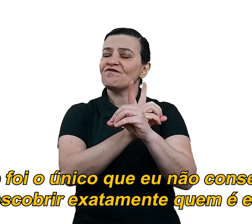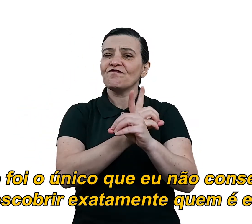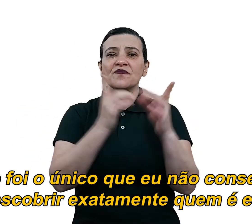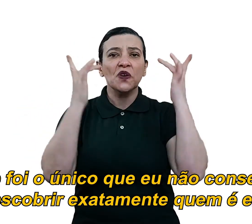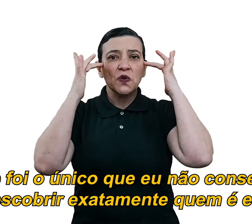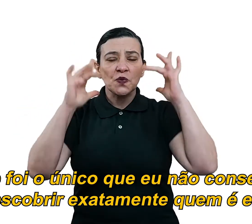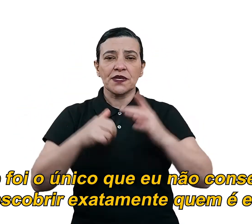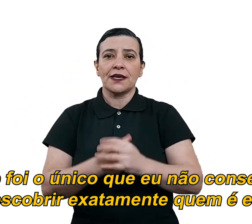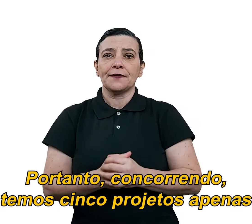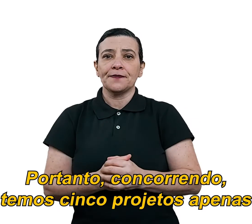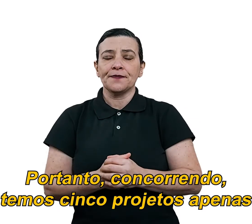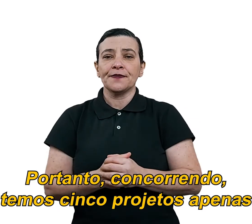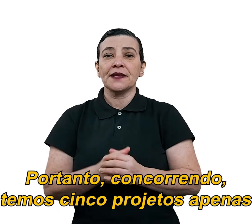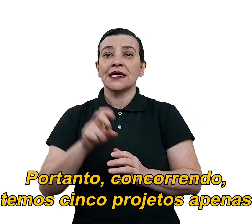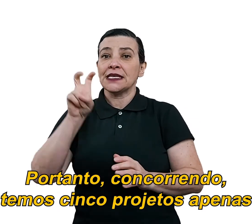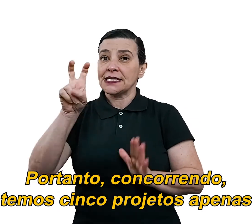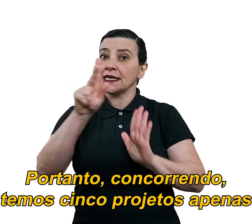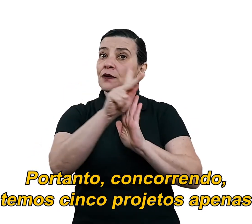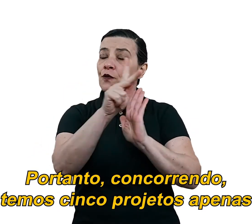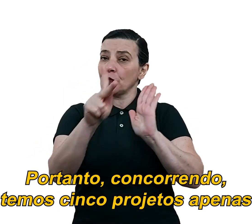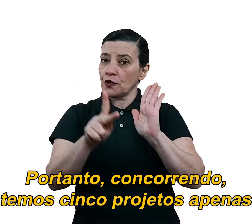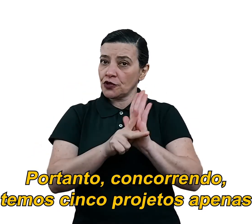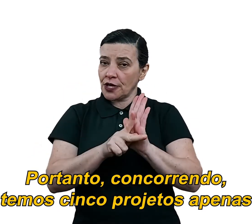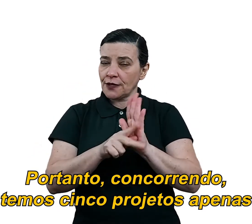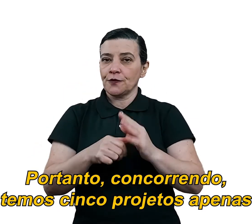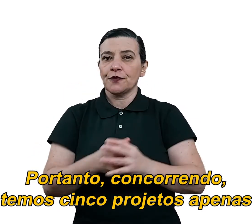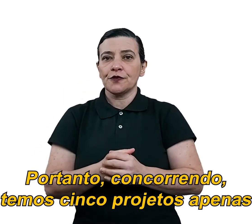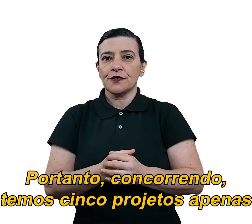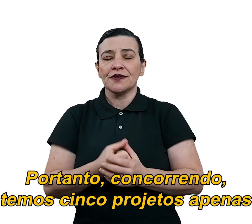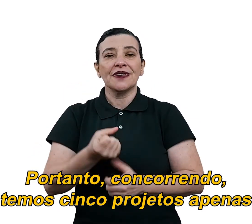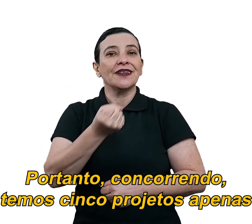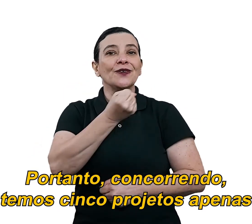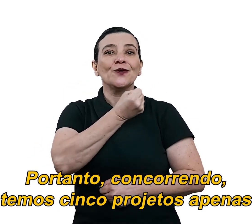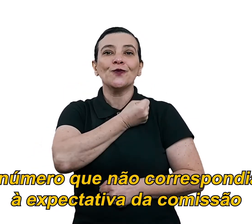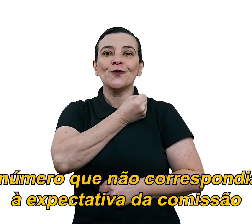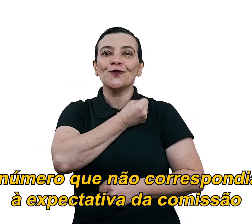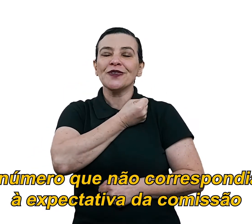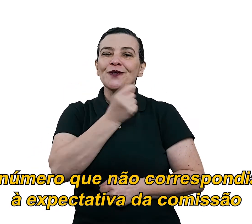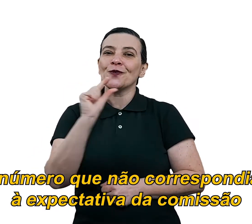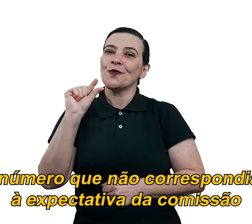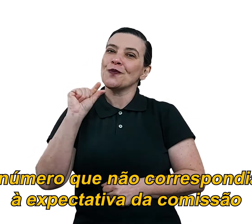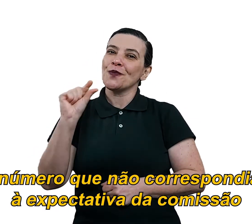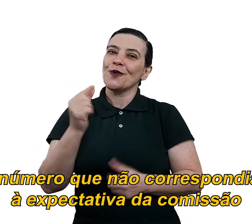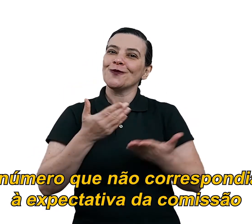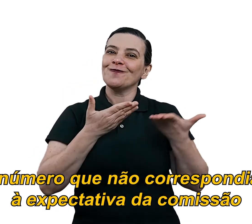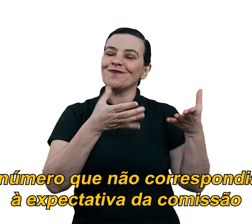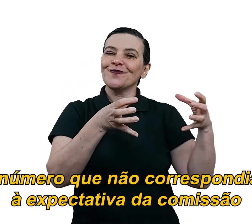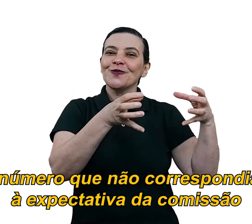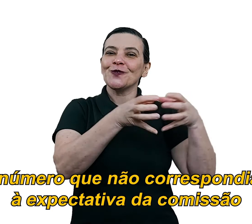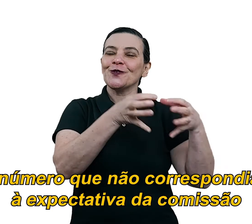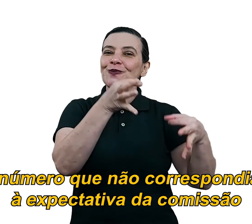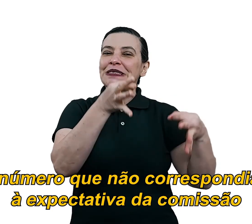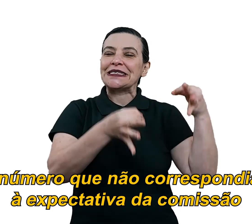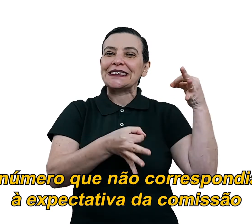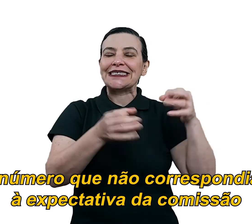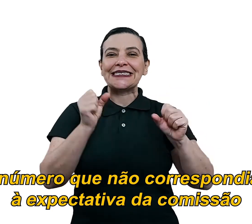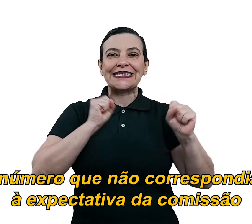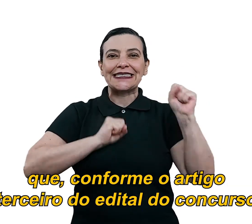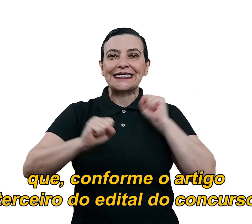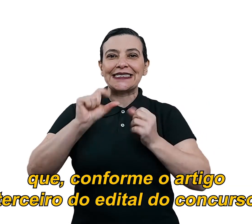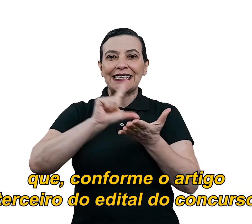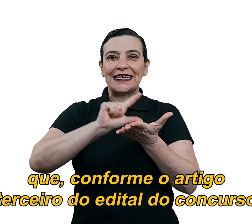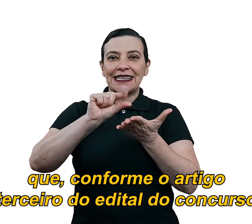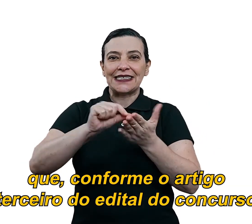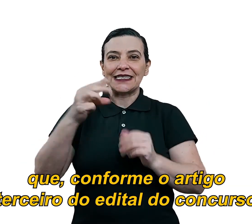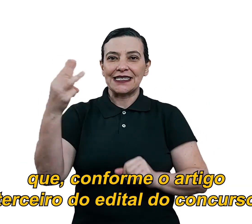descobrir exatamente quem é ele. Portanto, concorrendo, temos 5 projetos apenas, número que não correspondia à expectativa da comissão,